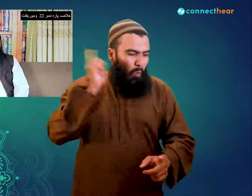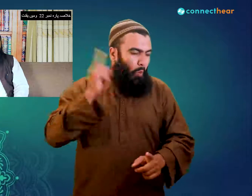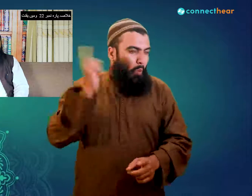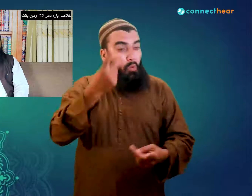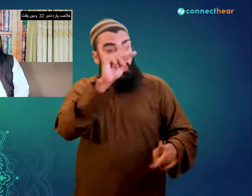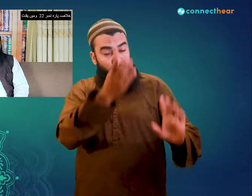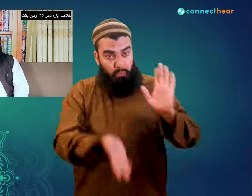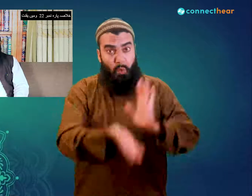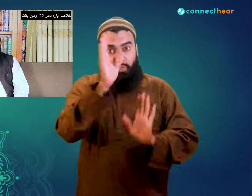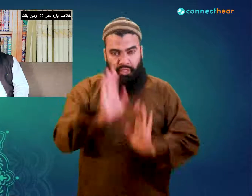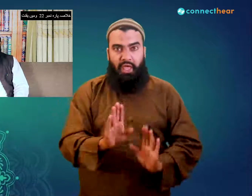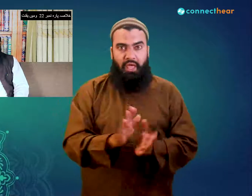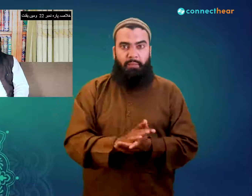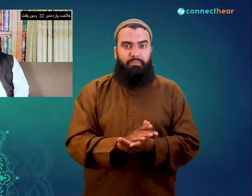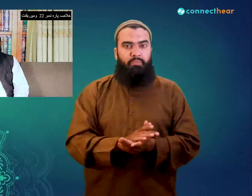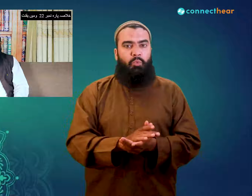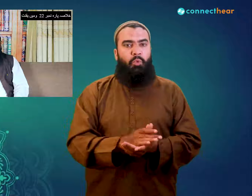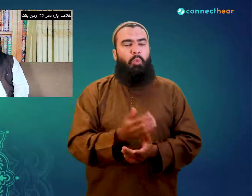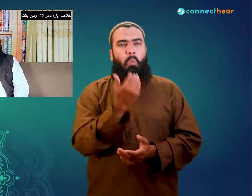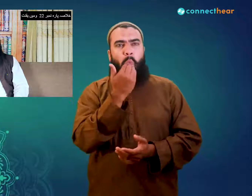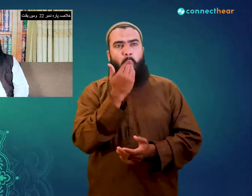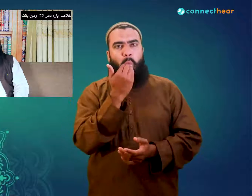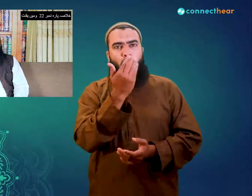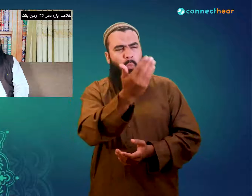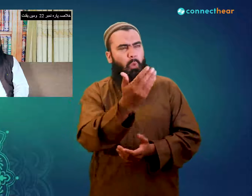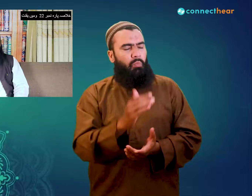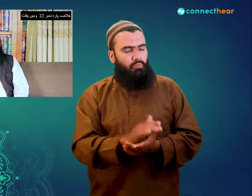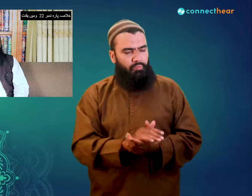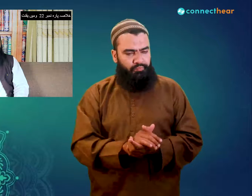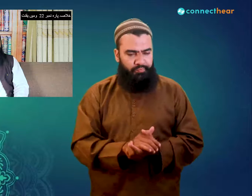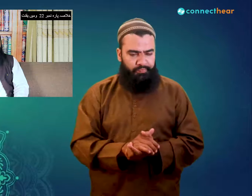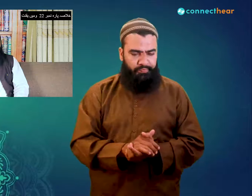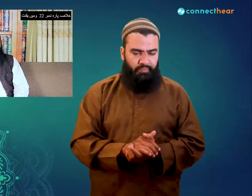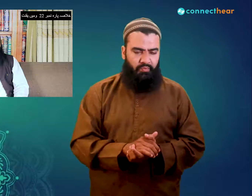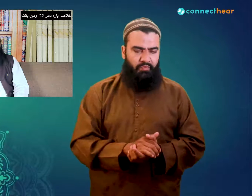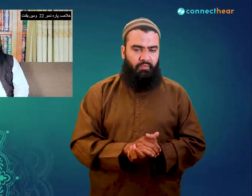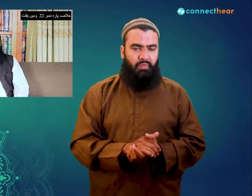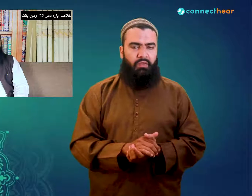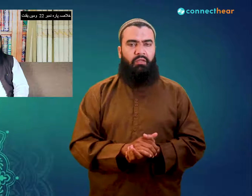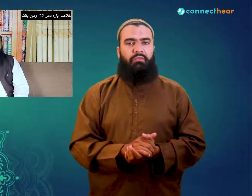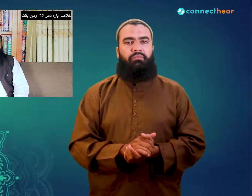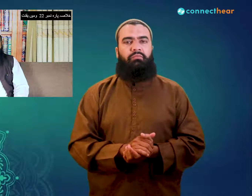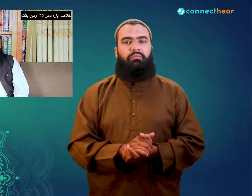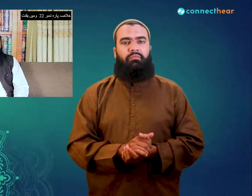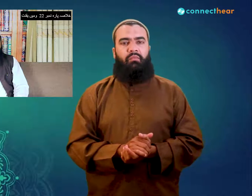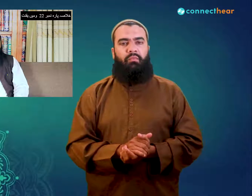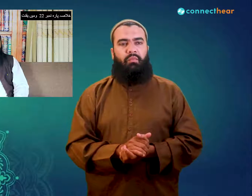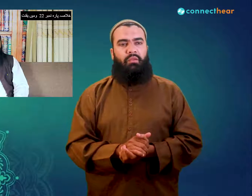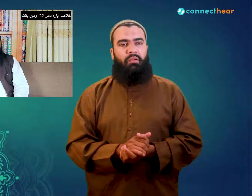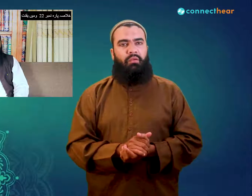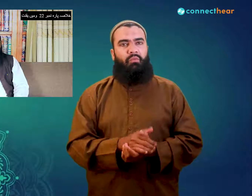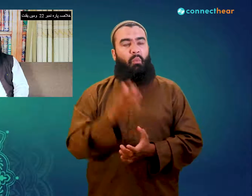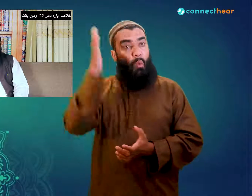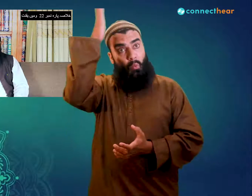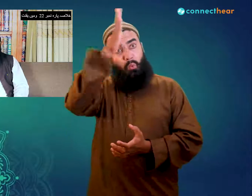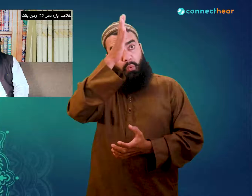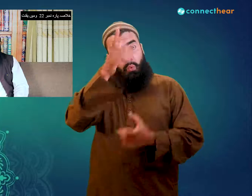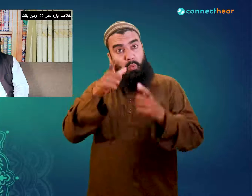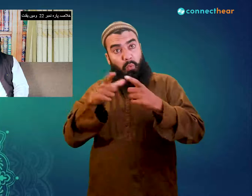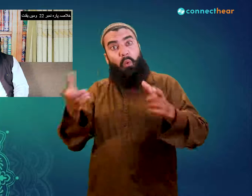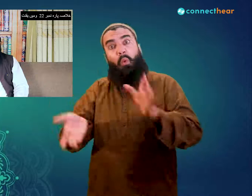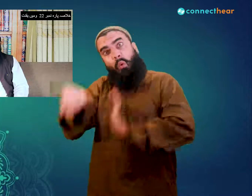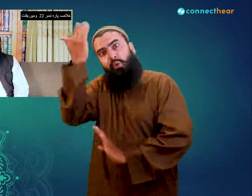اور کہا کرتے تھے نحن اکثر اموالا و اولادا وما نحن بمعذبین، کہ ہم